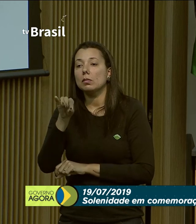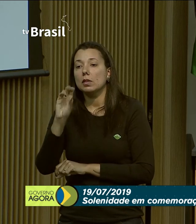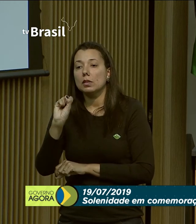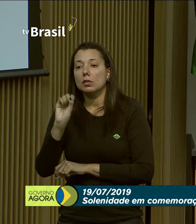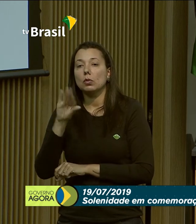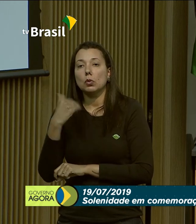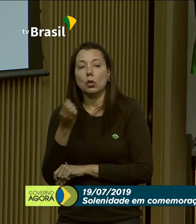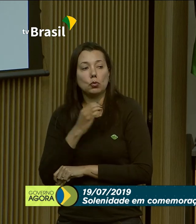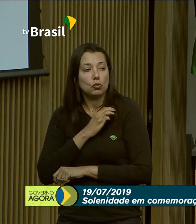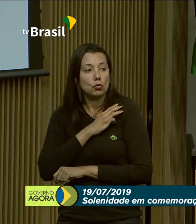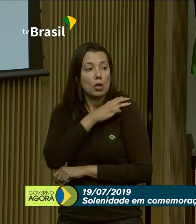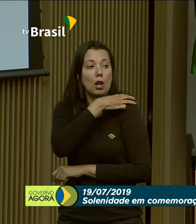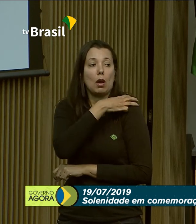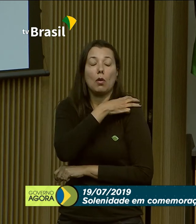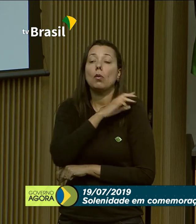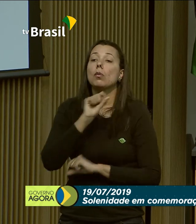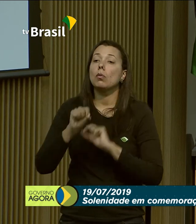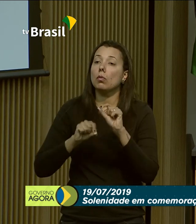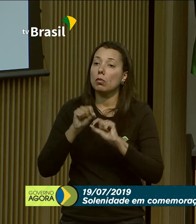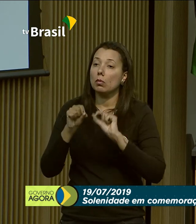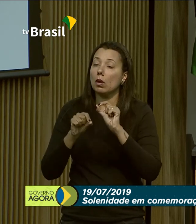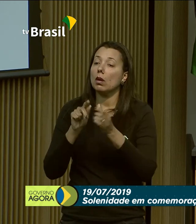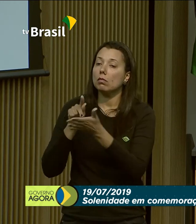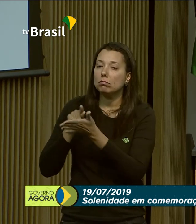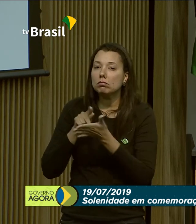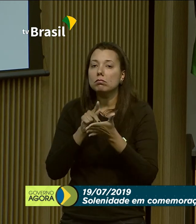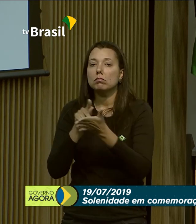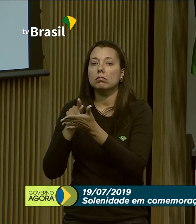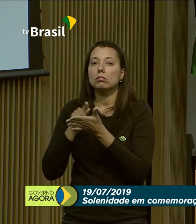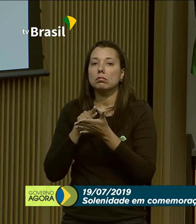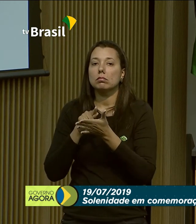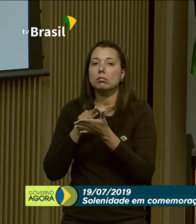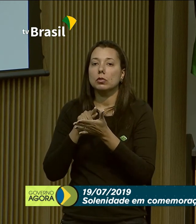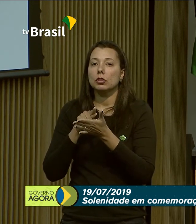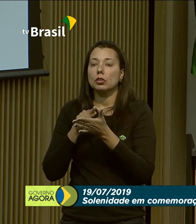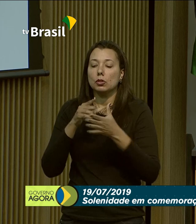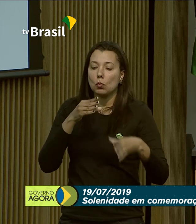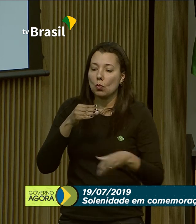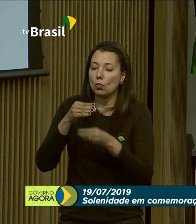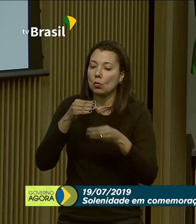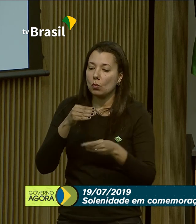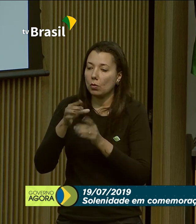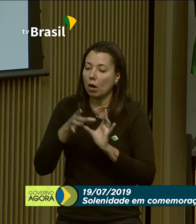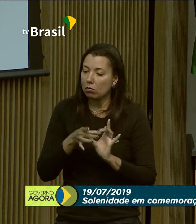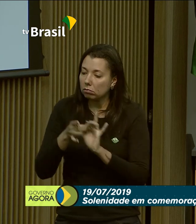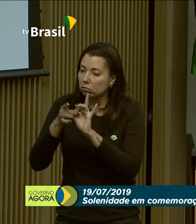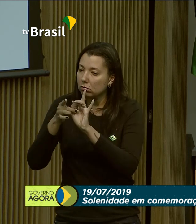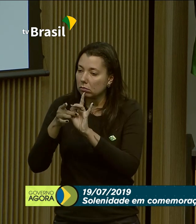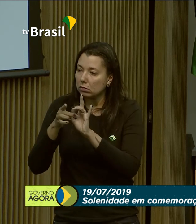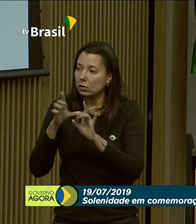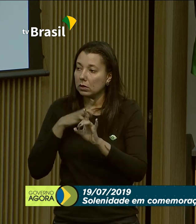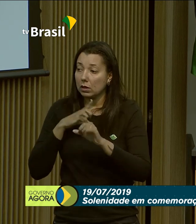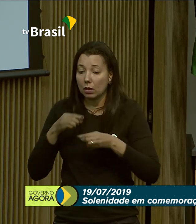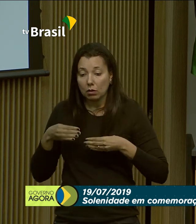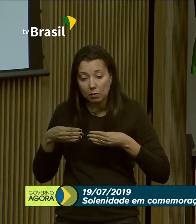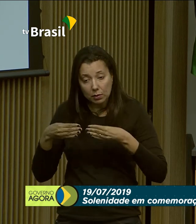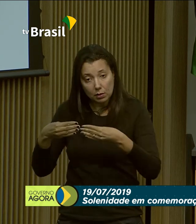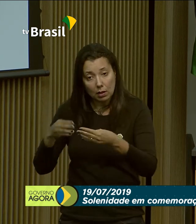general, que é realmente um fator de agregação muito grande. Nós temos um ministério